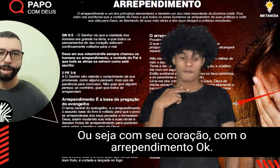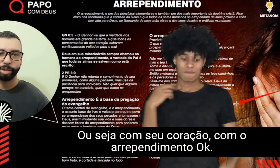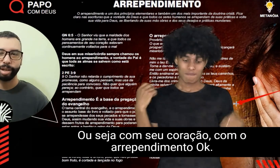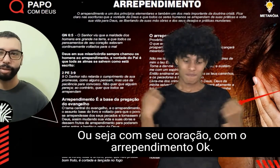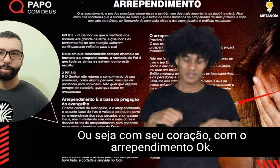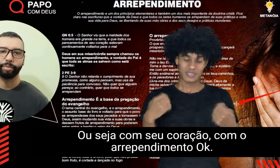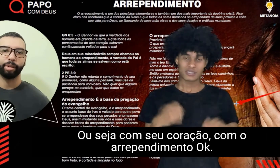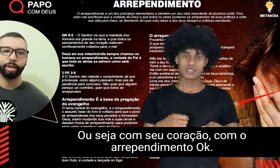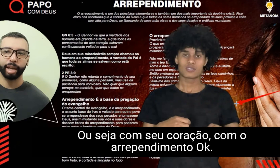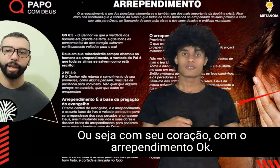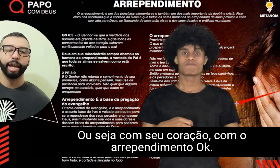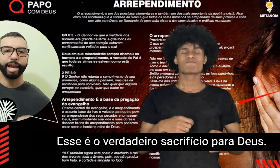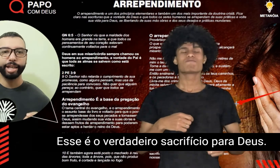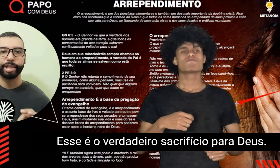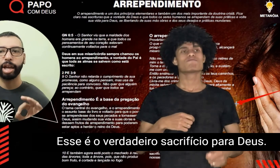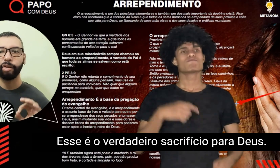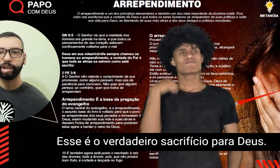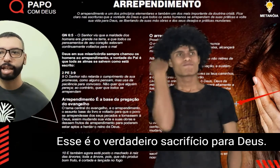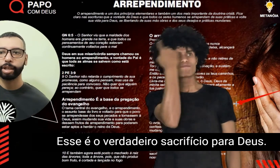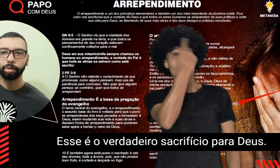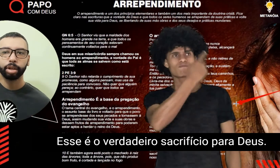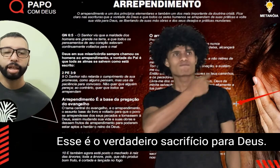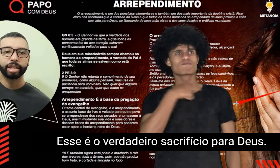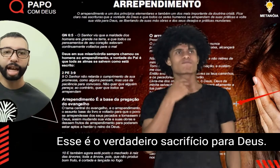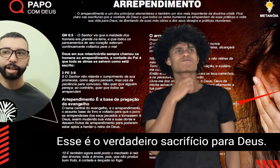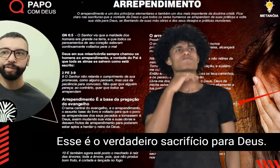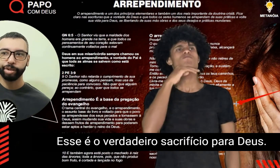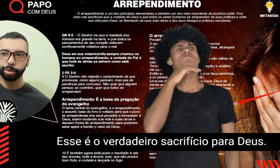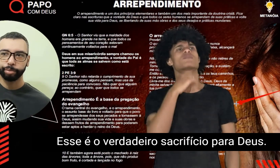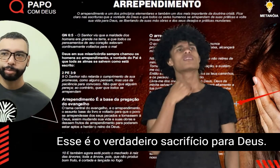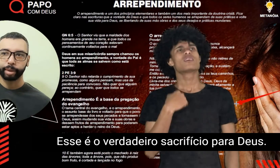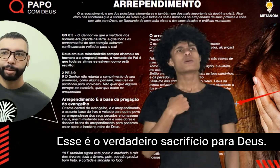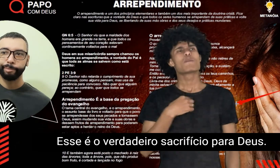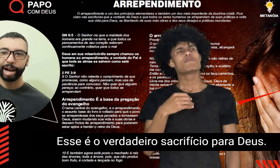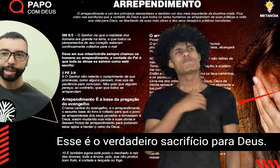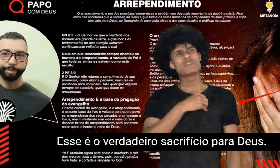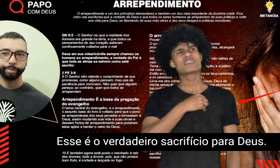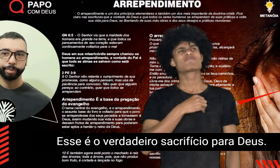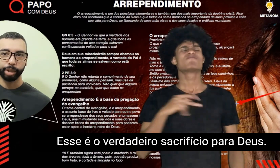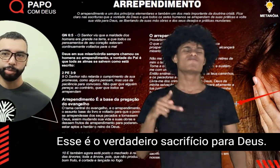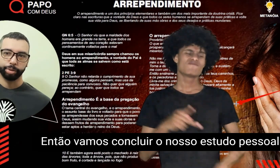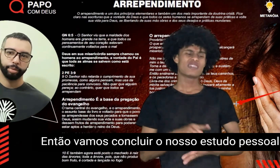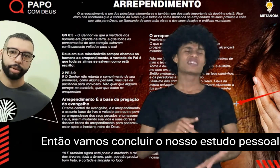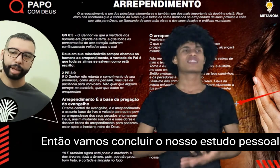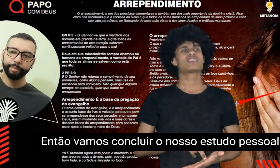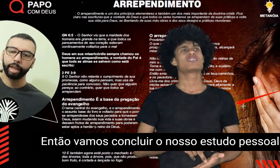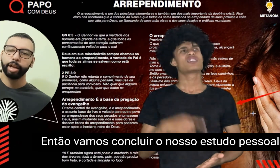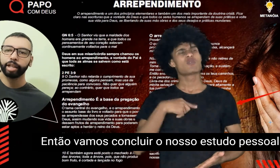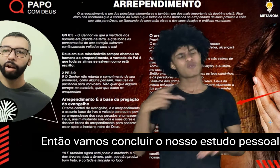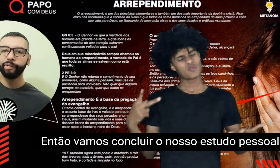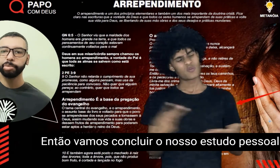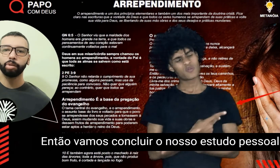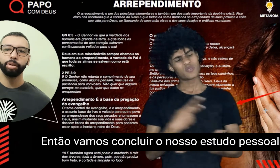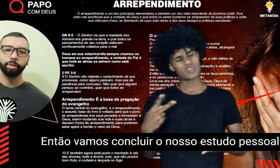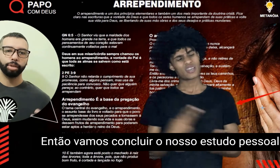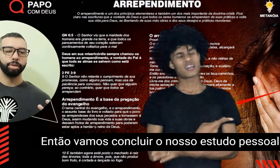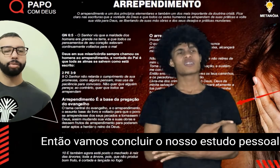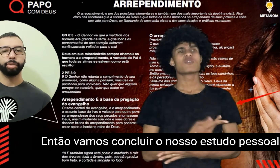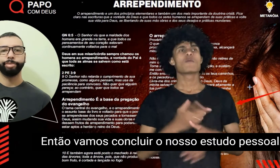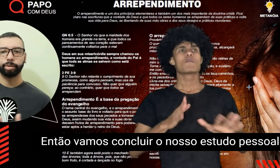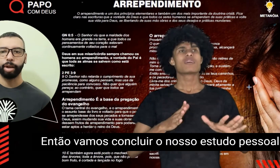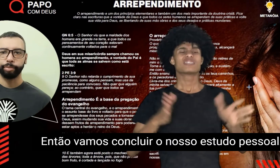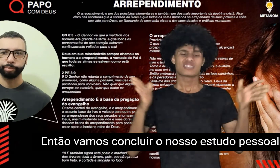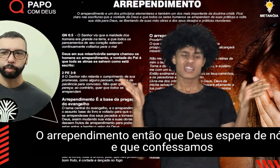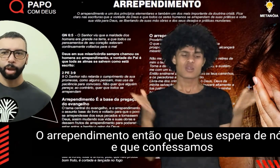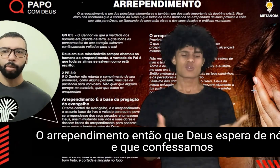o arrependimento. Ok? Esse é o verdadeiro sacrifício para Deus. Ok? Então vamos concluir o nosso